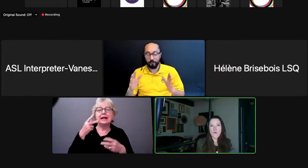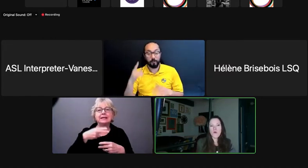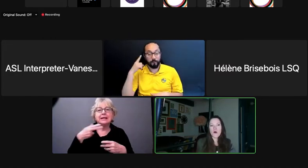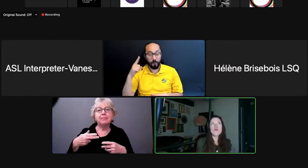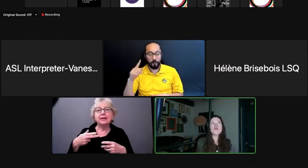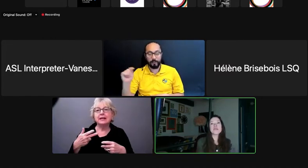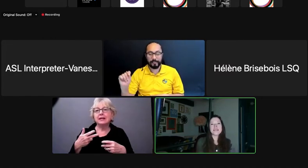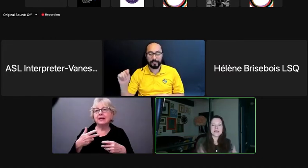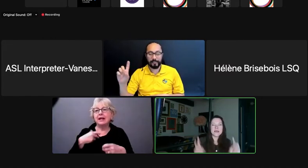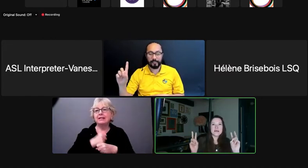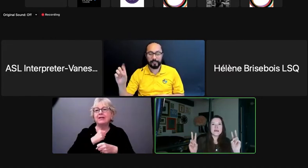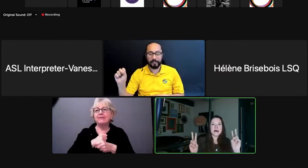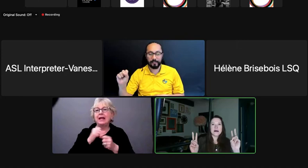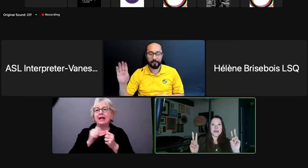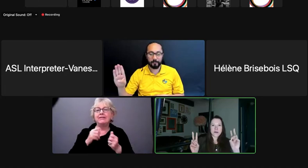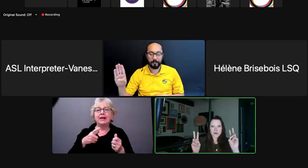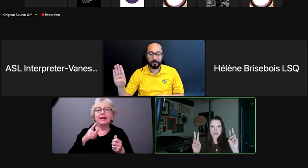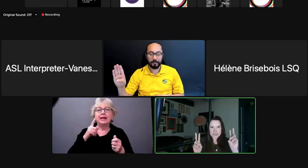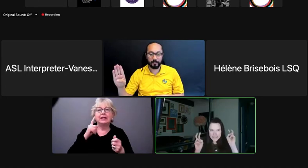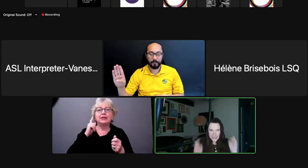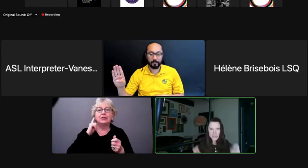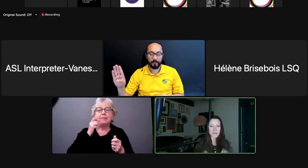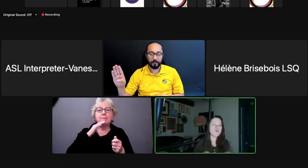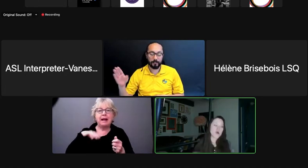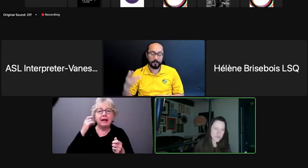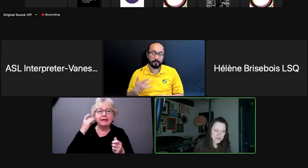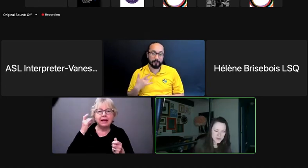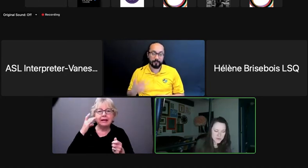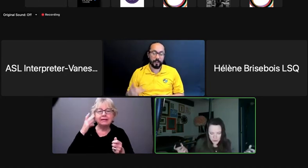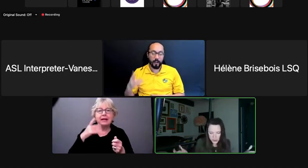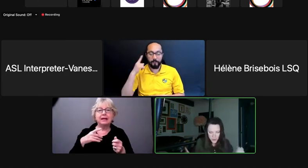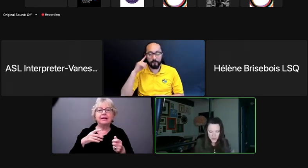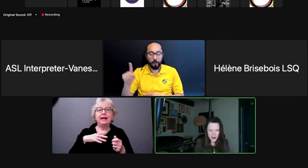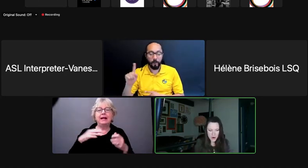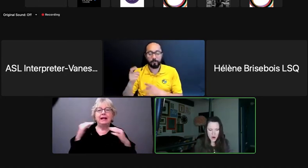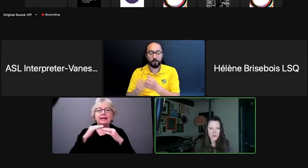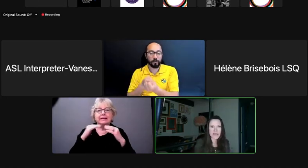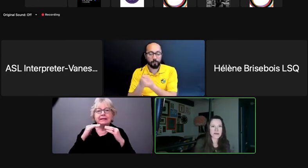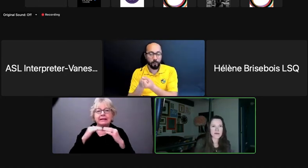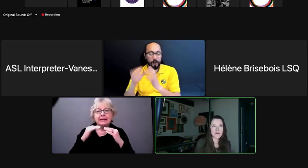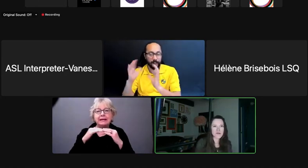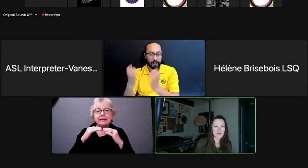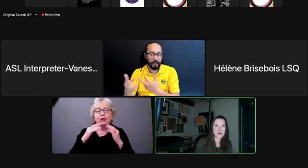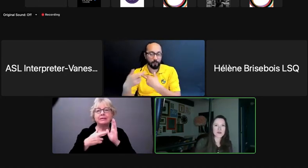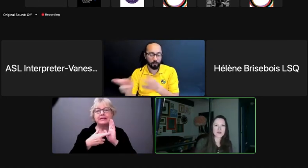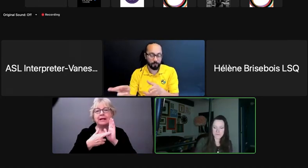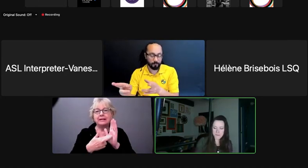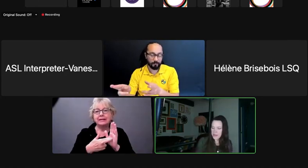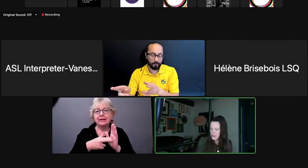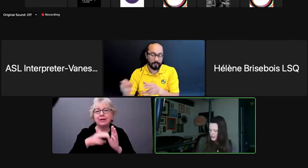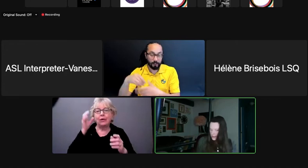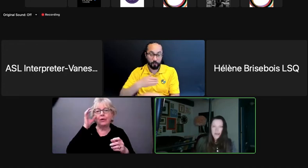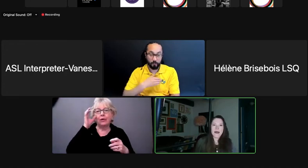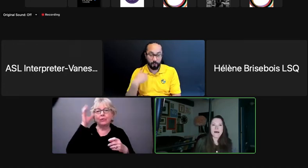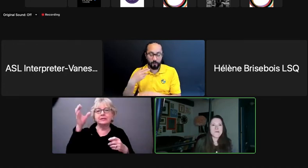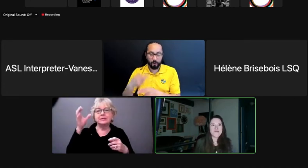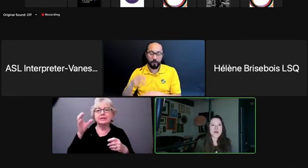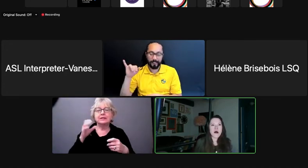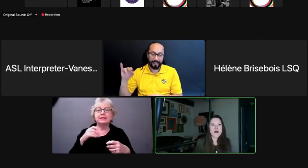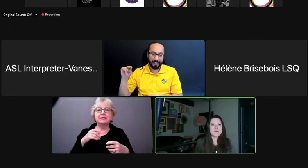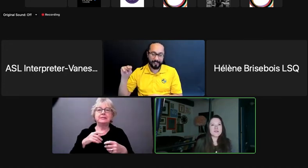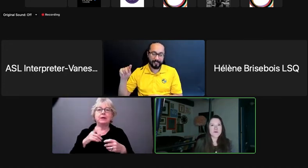travaillé avec les sourds et les malentendants, j'ai travaillé au niveau de l'équité, la représentation, la conception participative et la